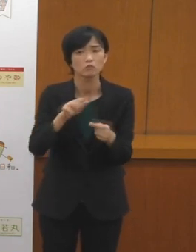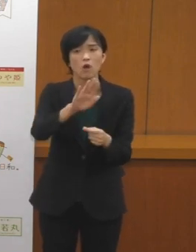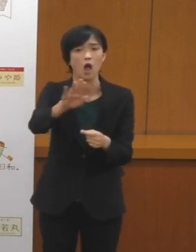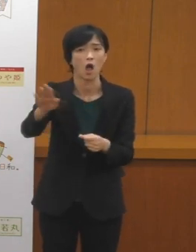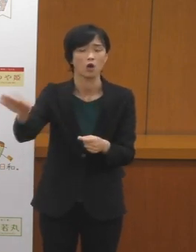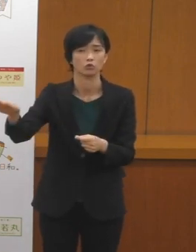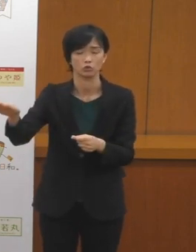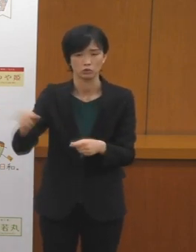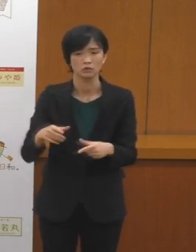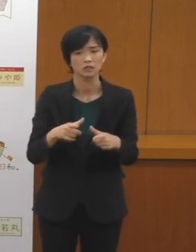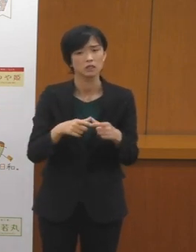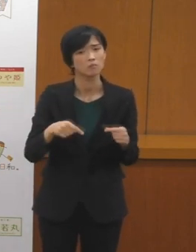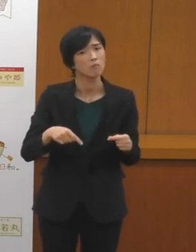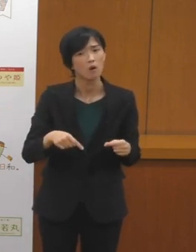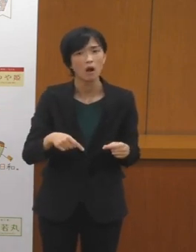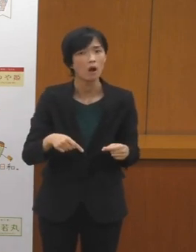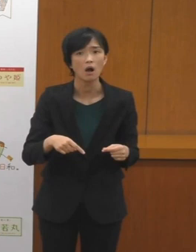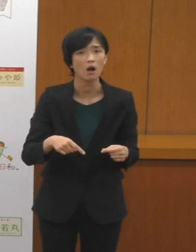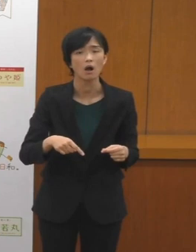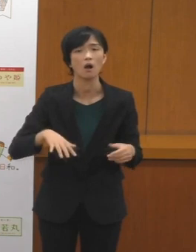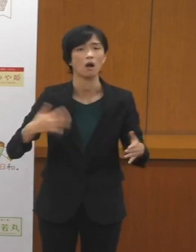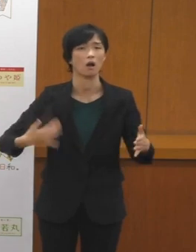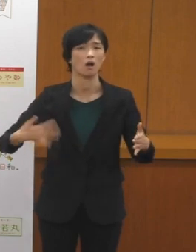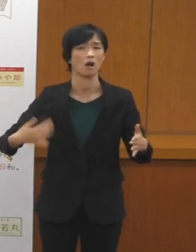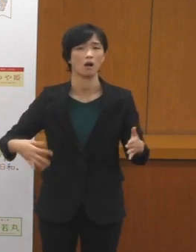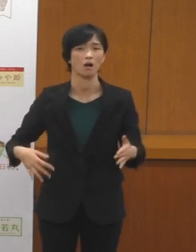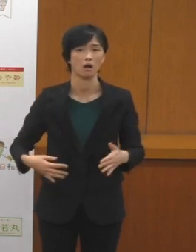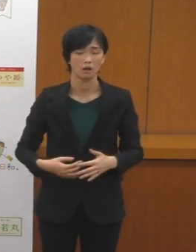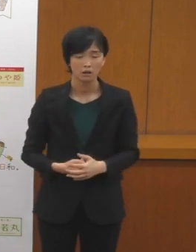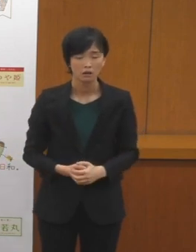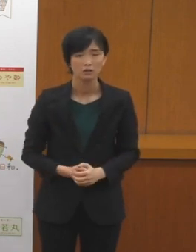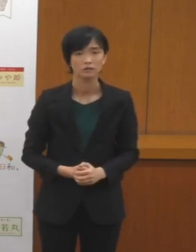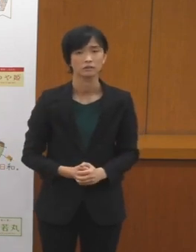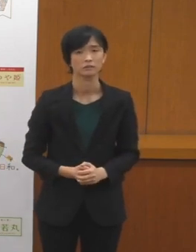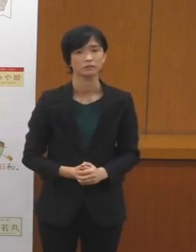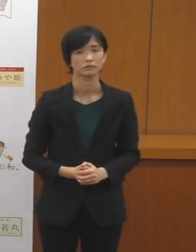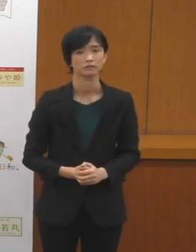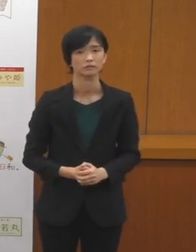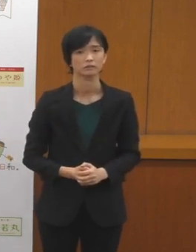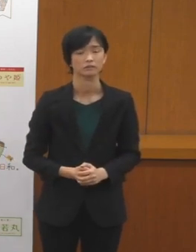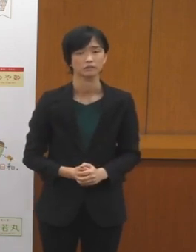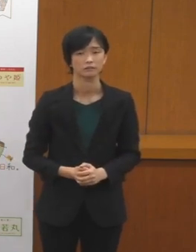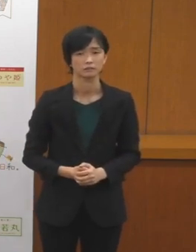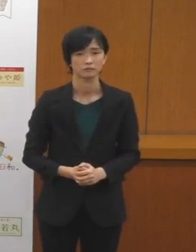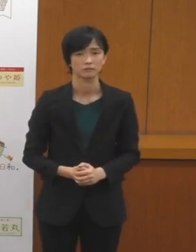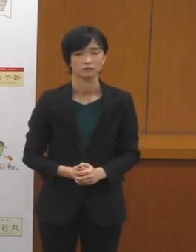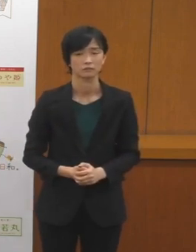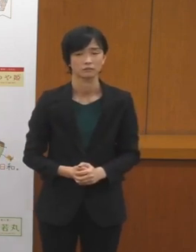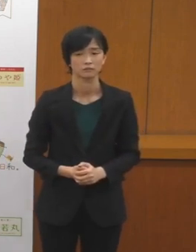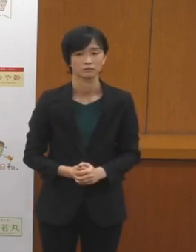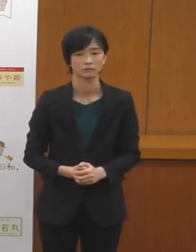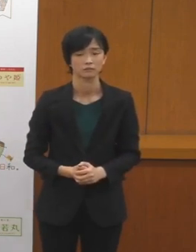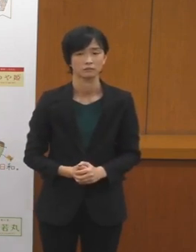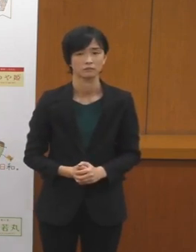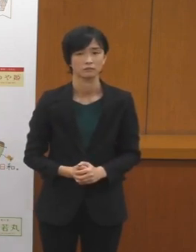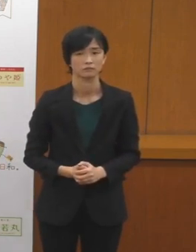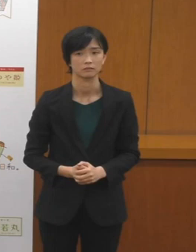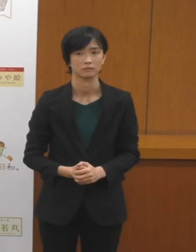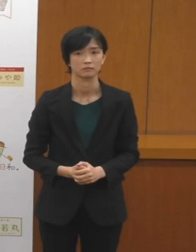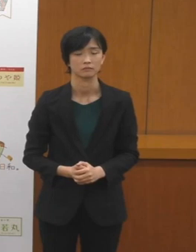日本はなかなかそういうのが実現していないし